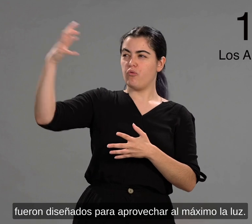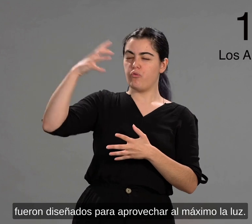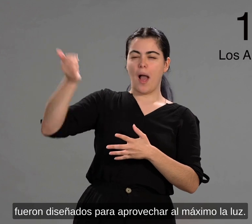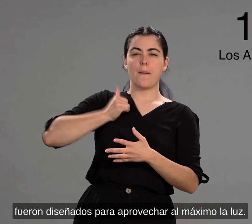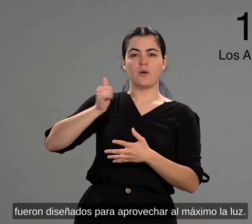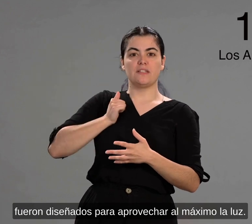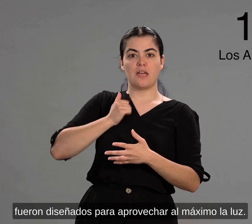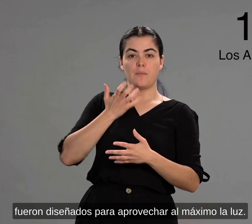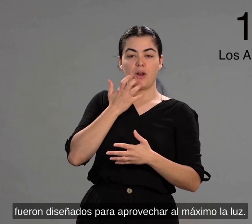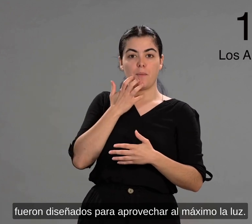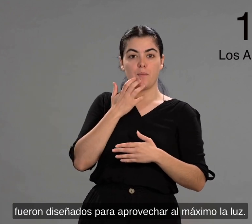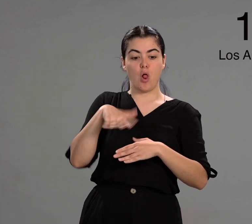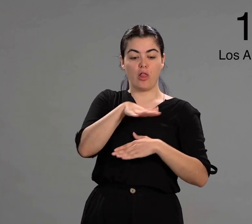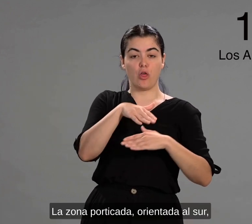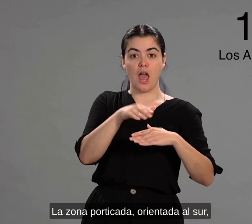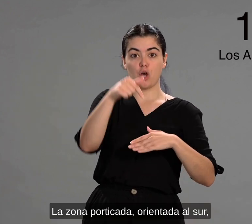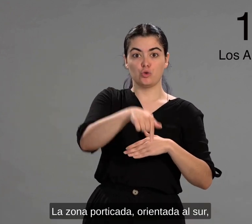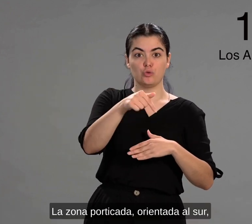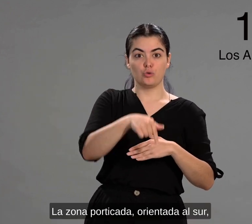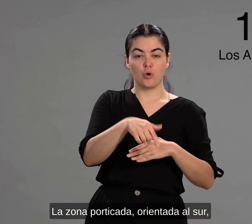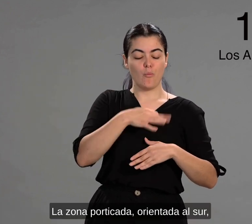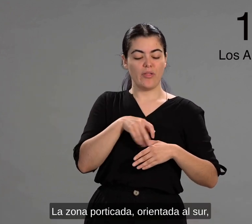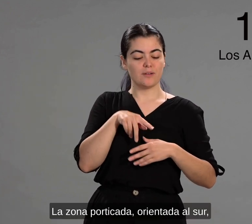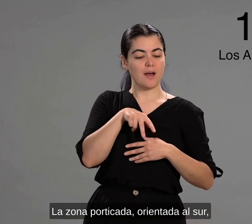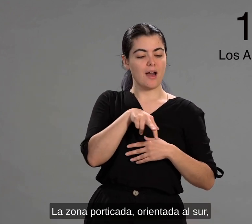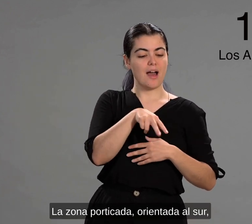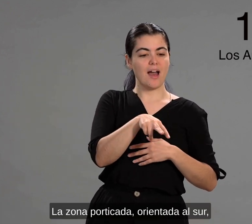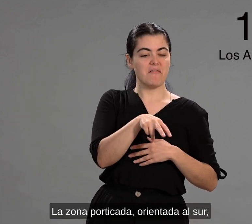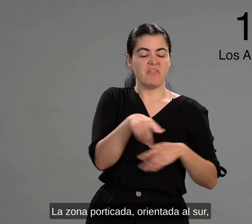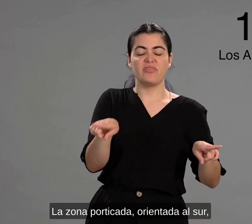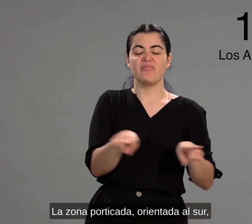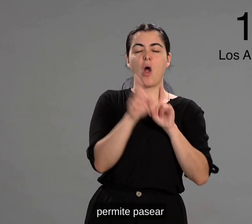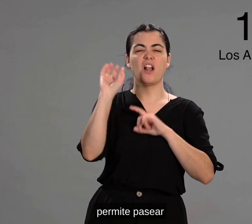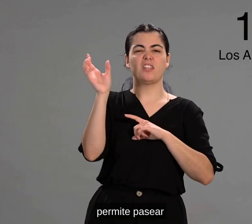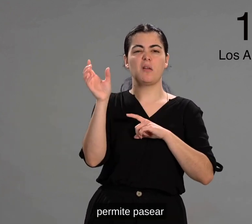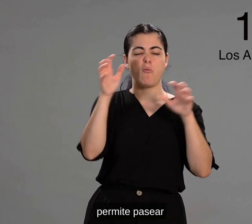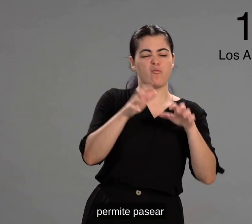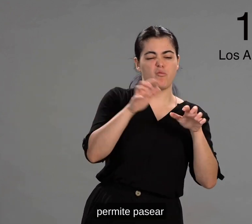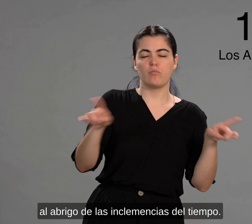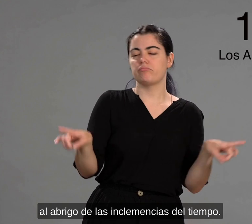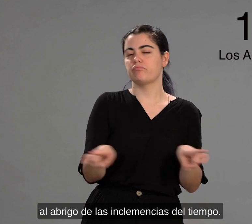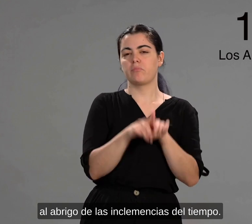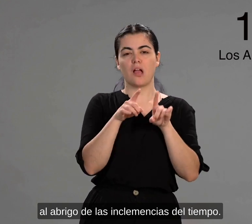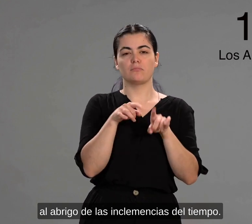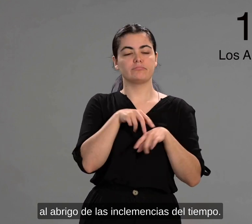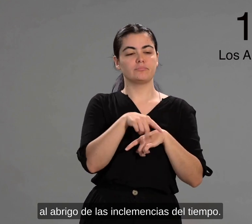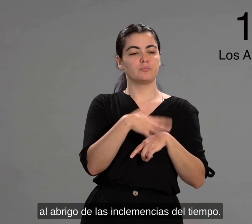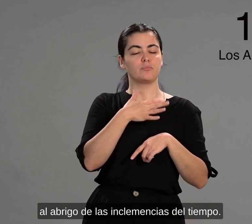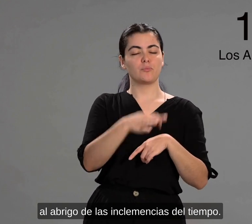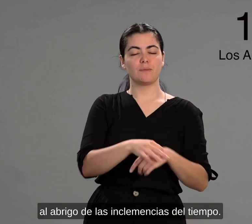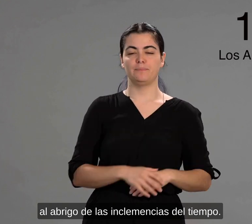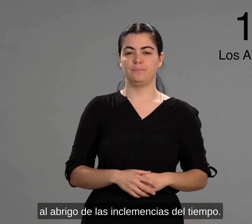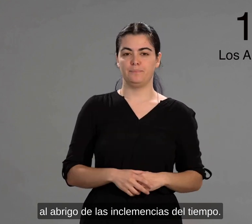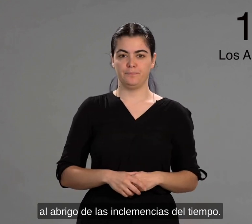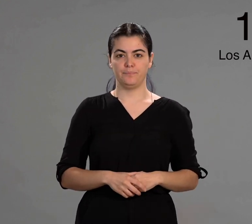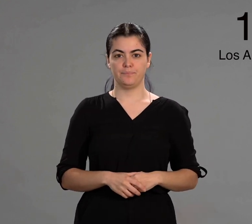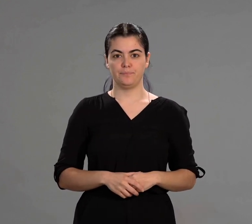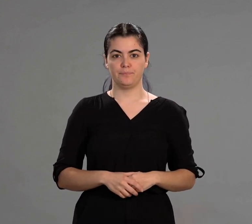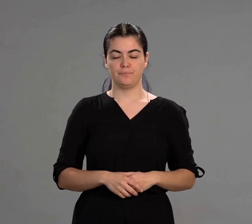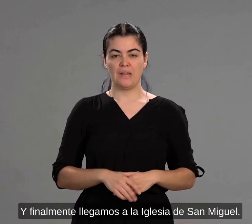aprovechar al máximo la luz. La zona porticada, orientada al sur, permite pasear al abrigo de las inclemencias del tiempo. Y